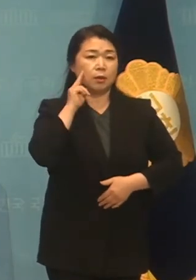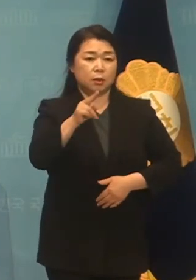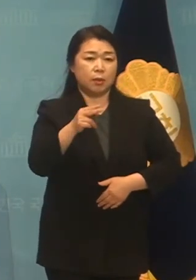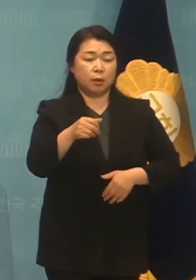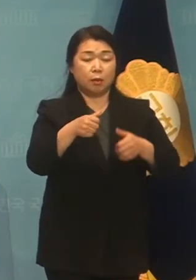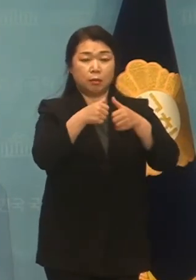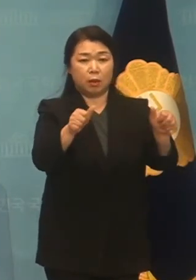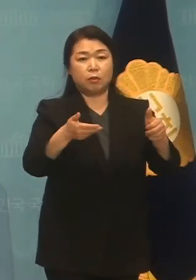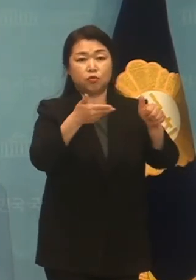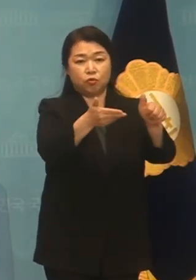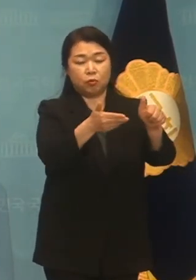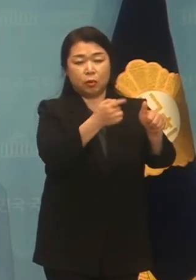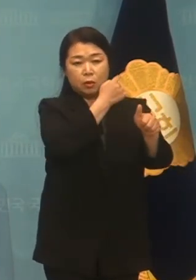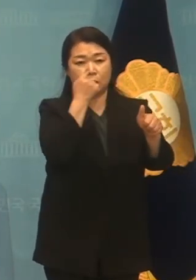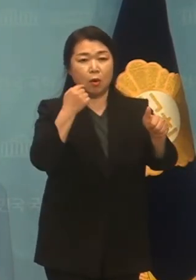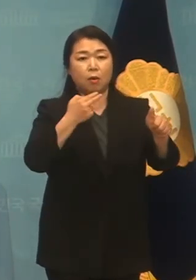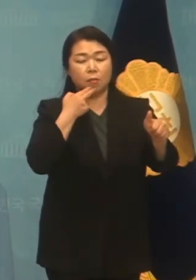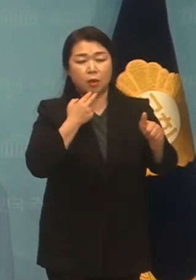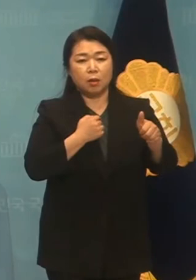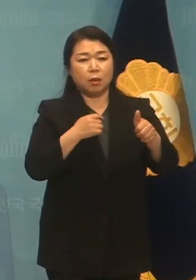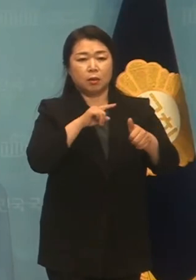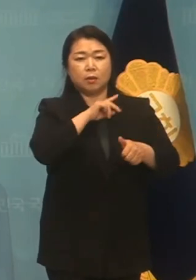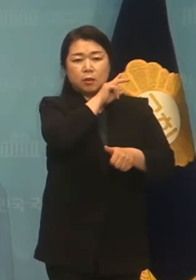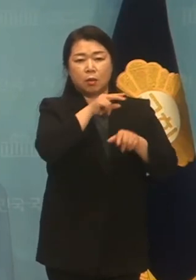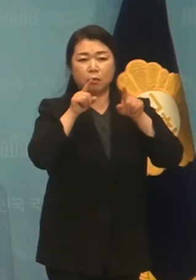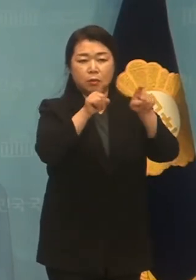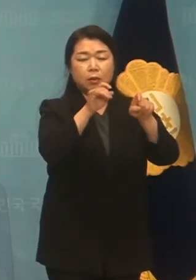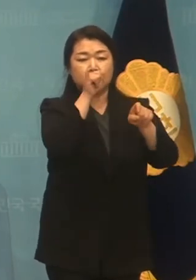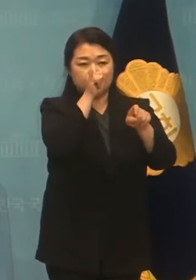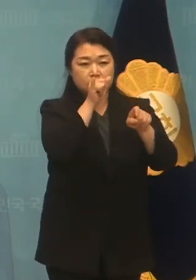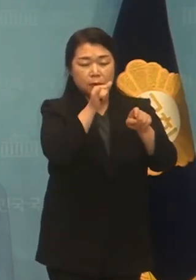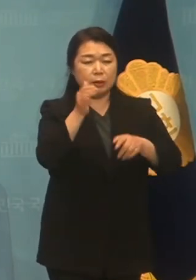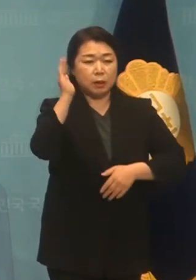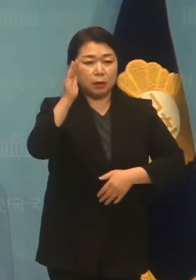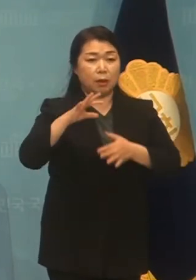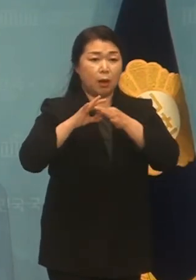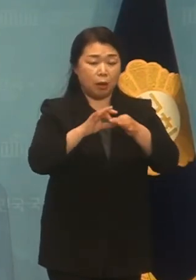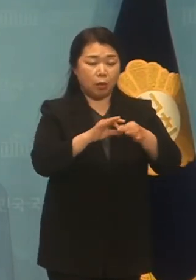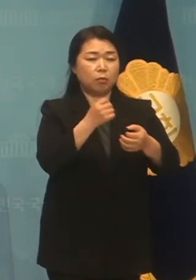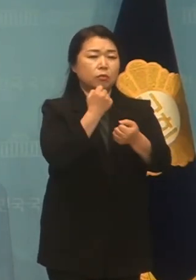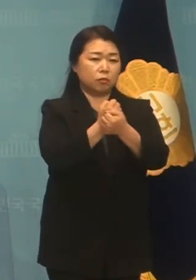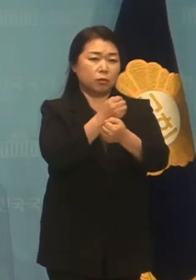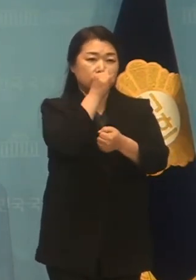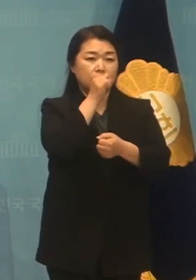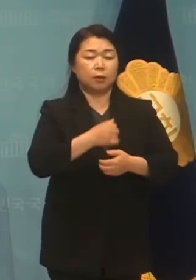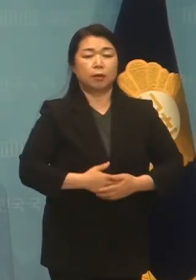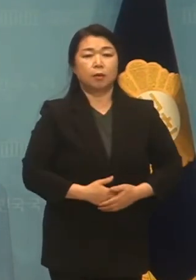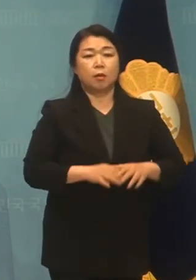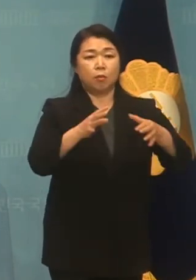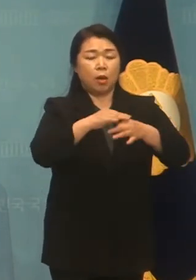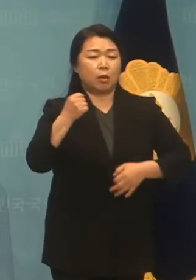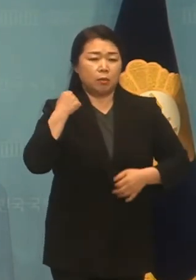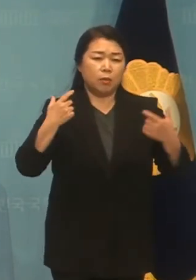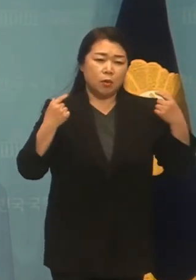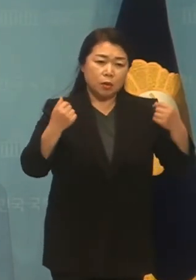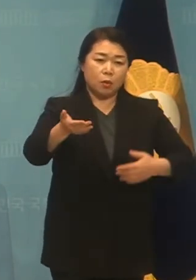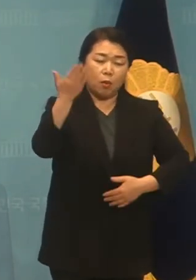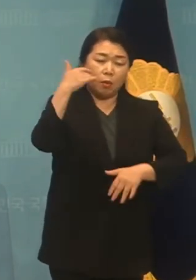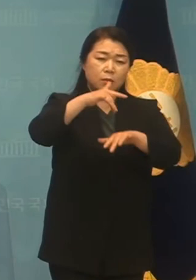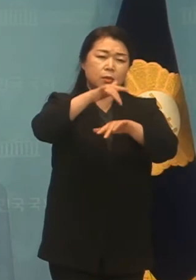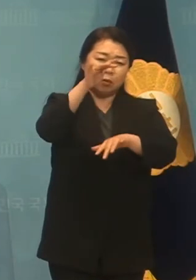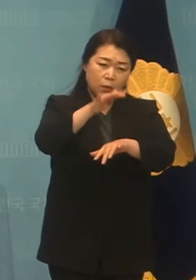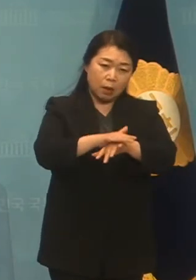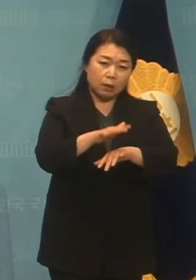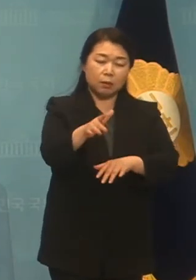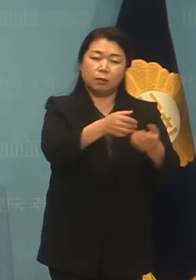없는 의혹을 되풀이하면서 국민의 눈살을 찌푸리게 했습니다. 국민의힘이 여전히 과거의